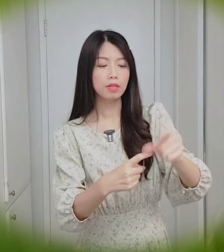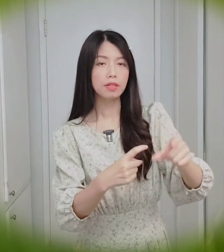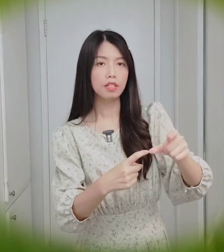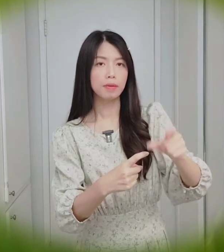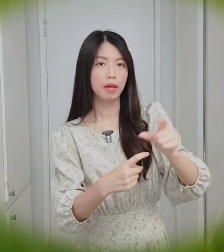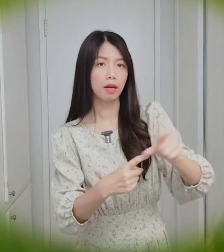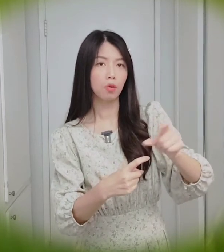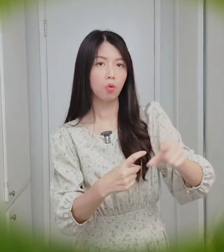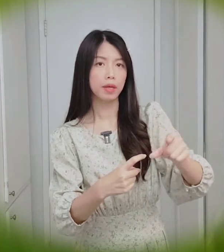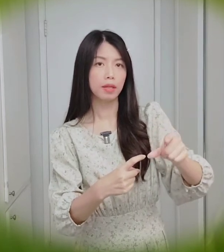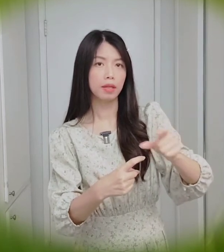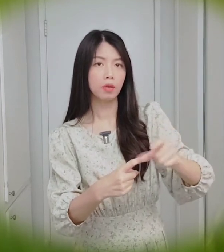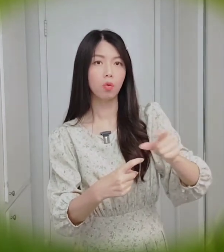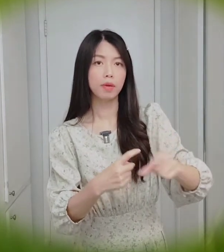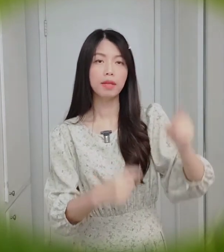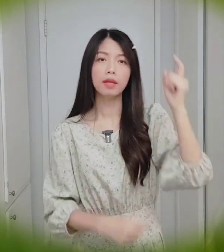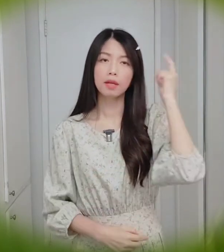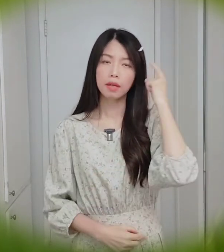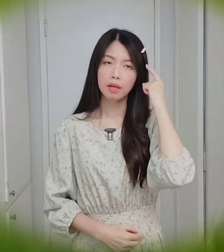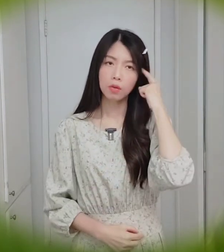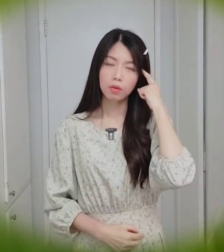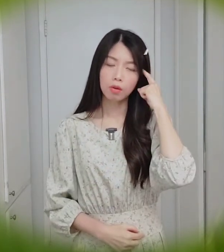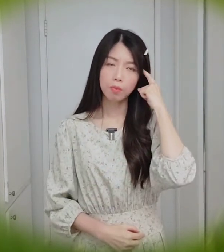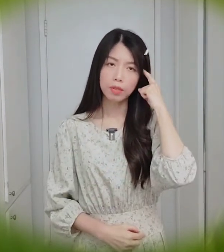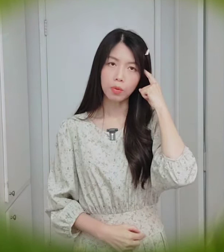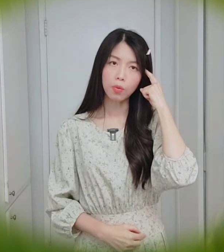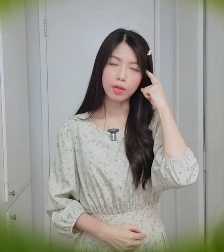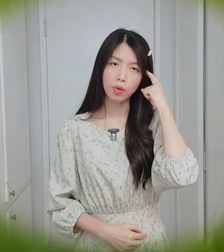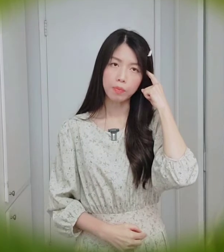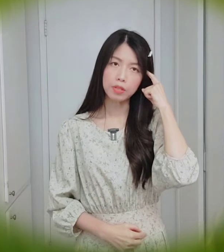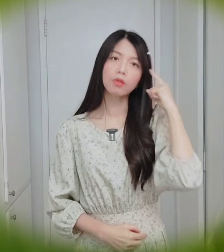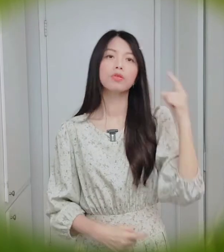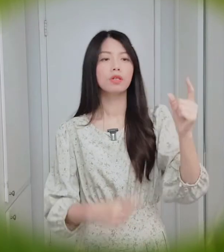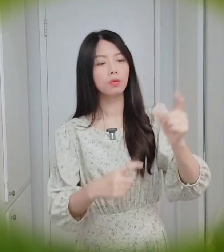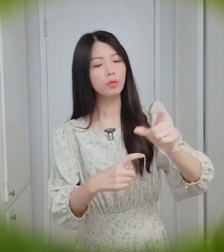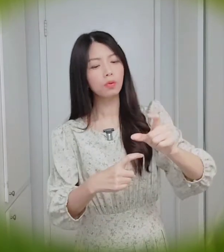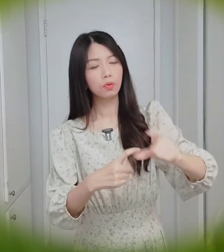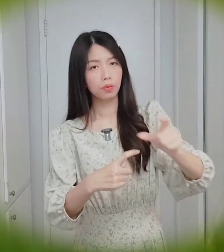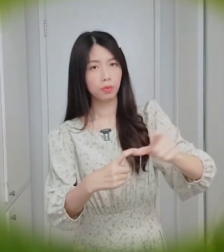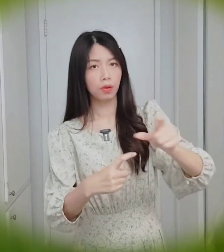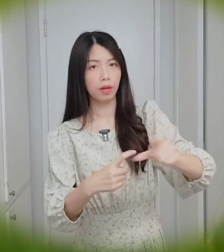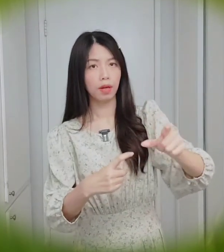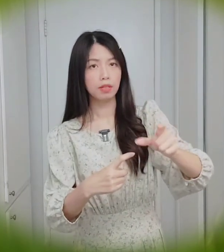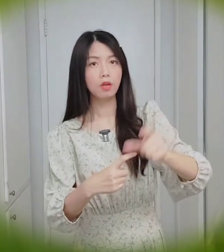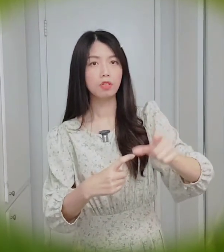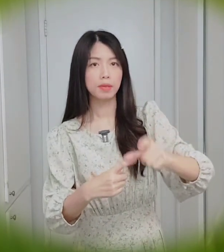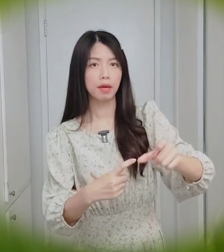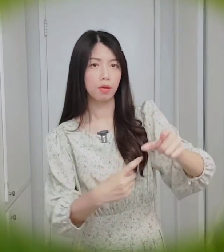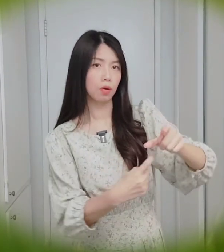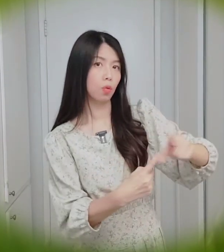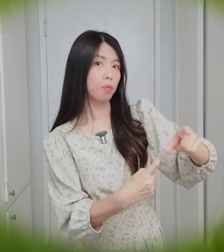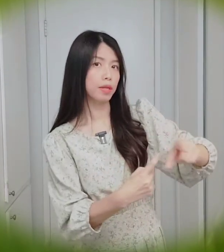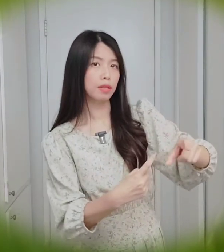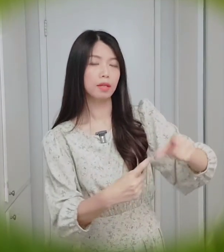부분을 스치시면 돼요. 고민. 검지로 관자돌이 한번 찍어주시고 이렇게 스쳐주시면